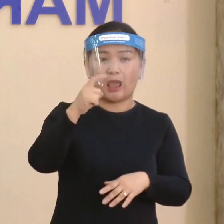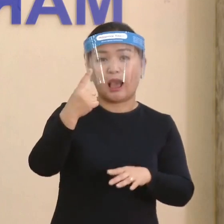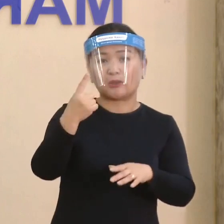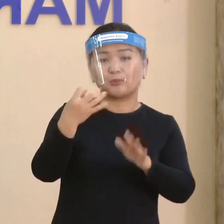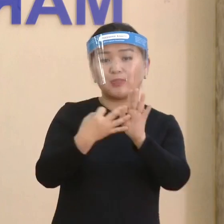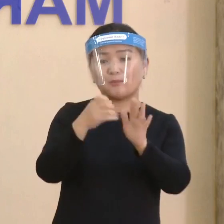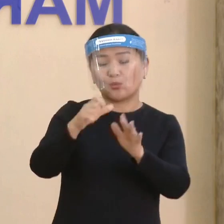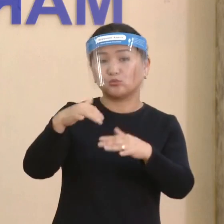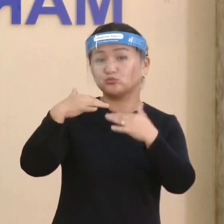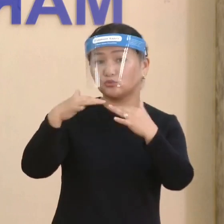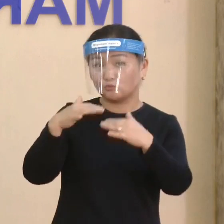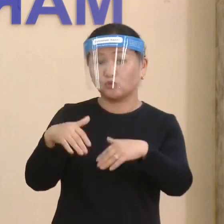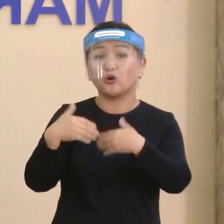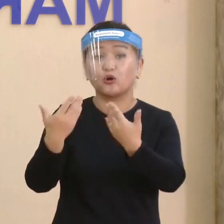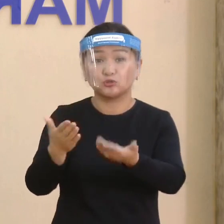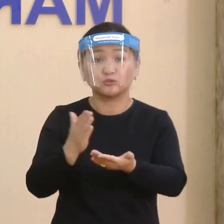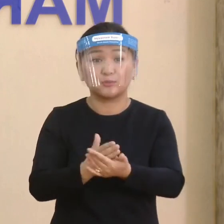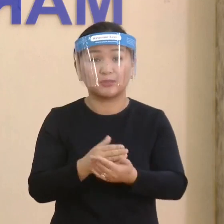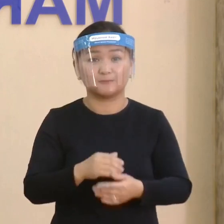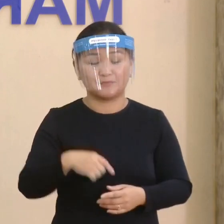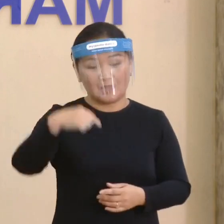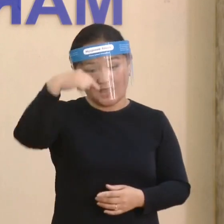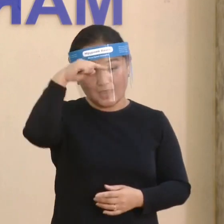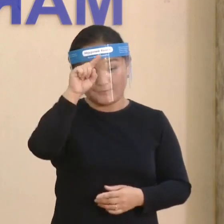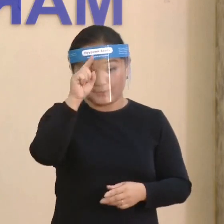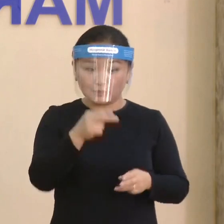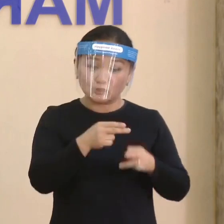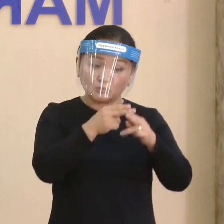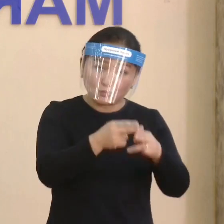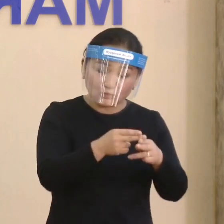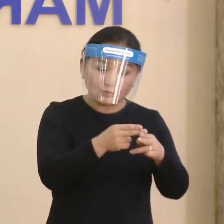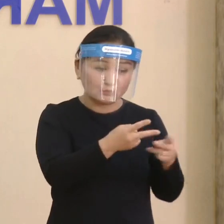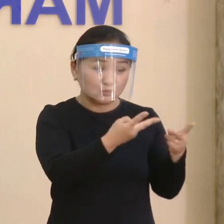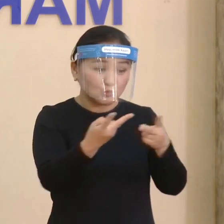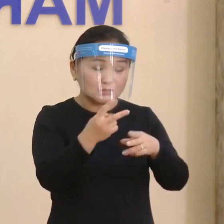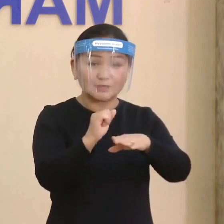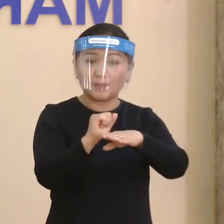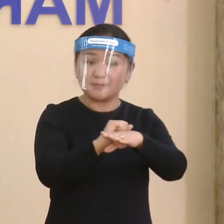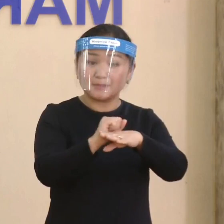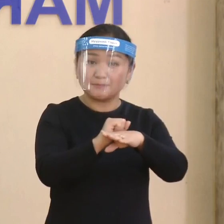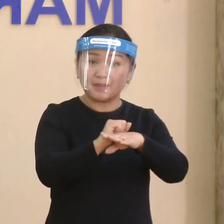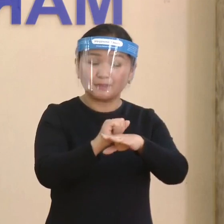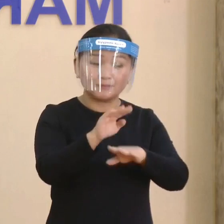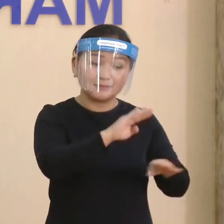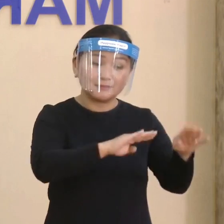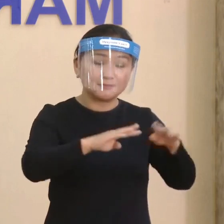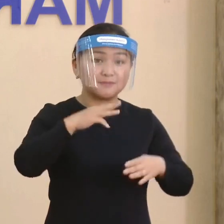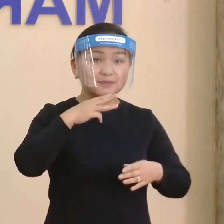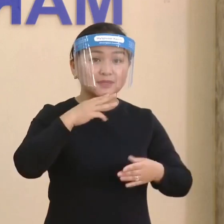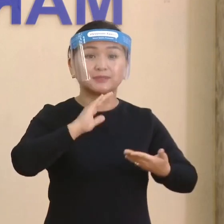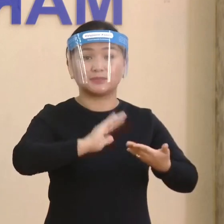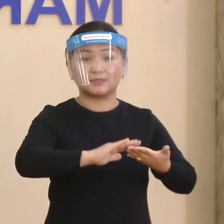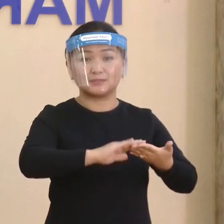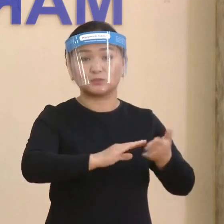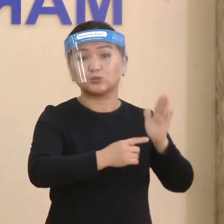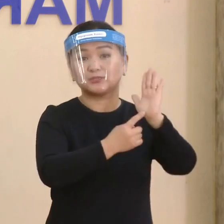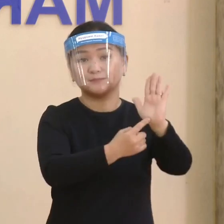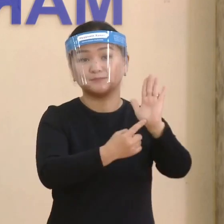зөвлөгөөг авсан байна. За ингээд эмнэлгийн тусламжийн бэлэн байдлын талаарх мэдээллийг танилцуулна.